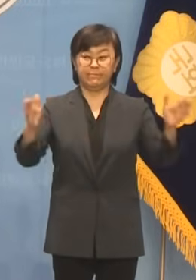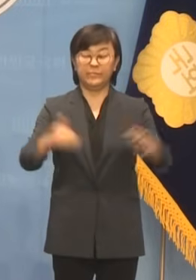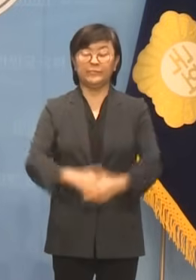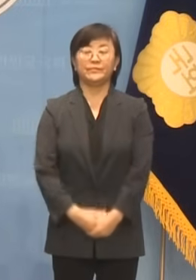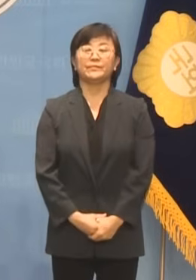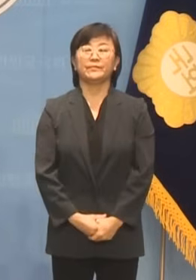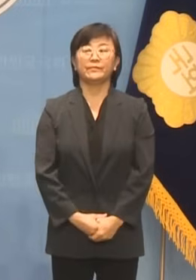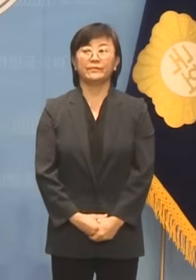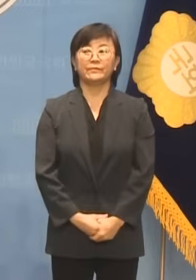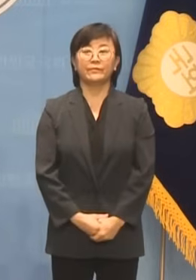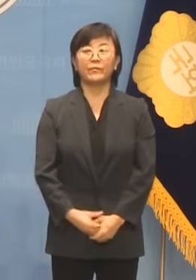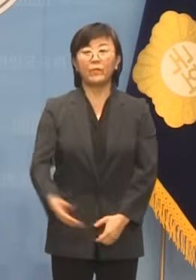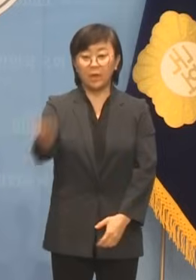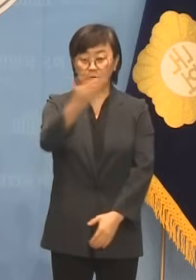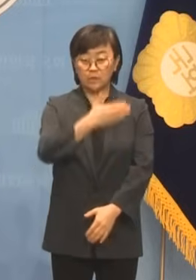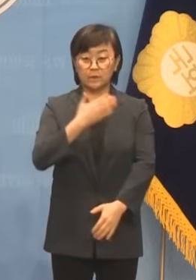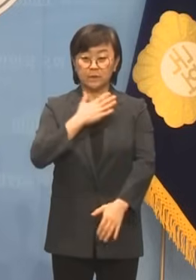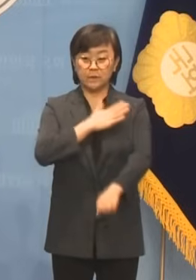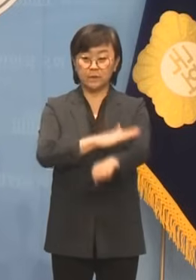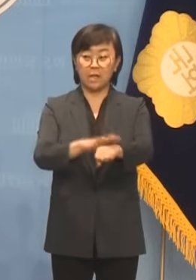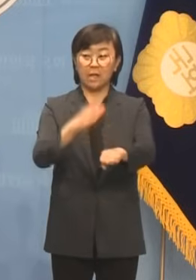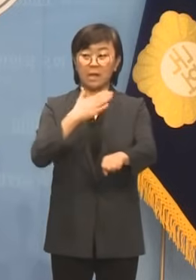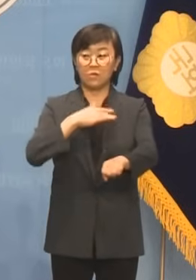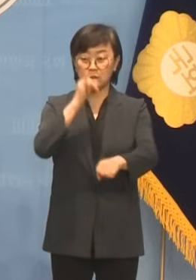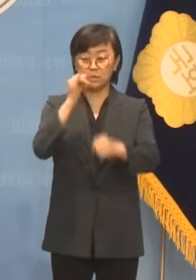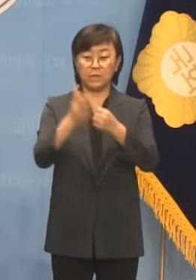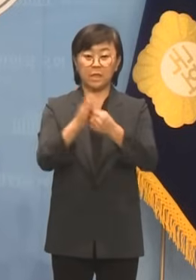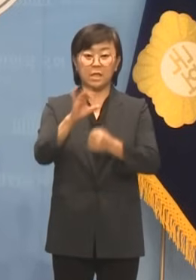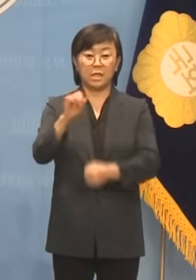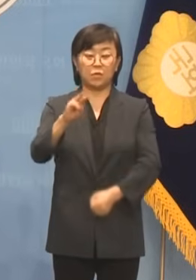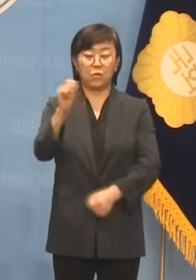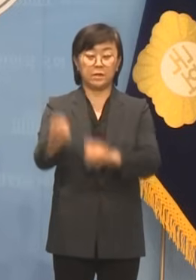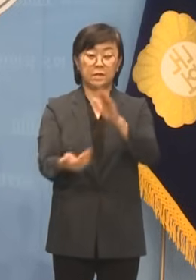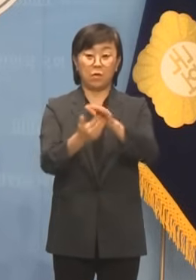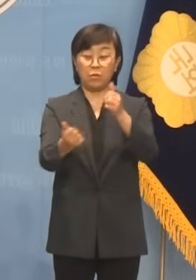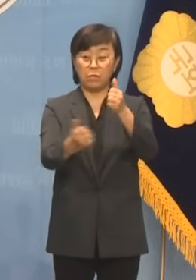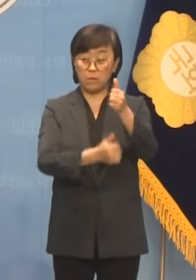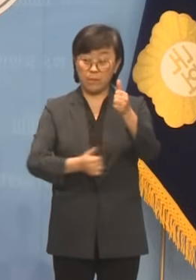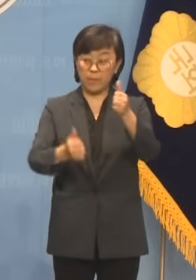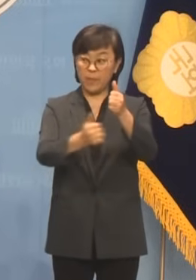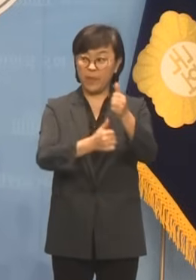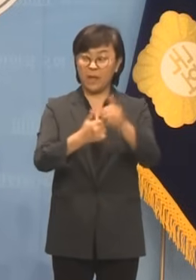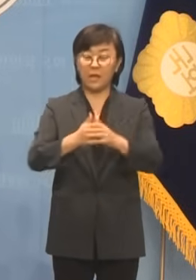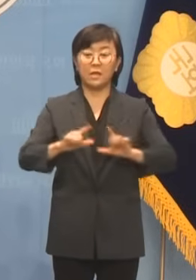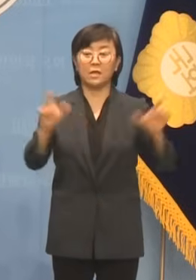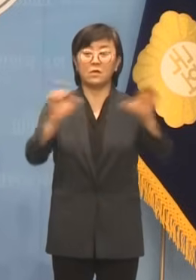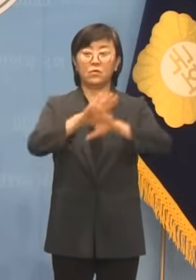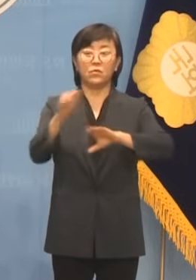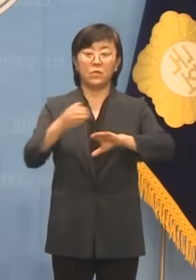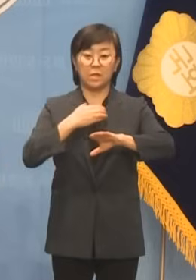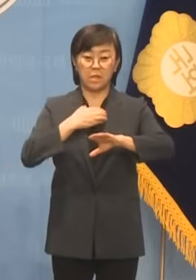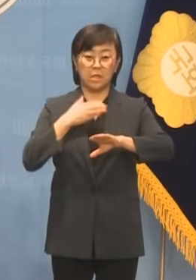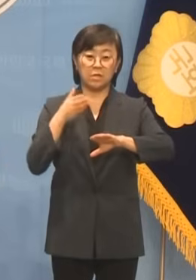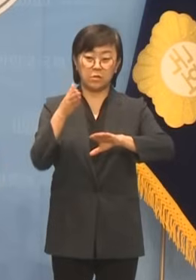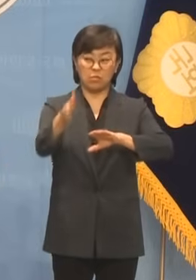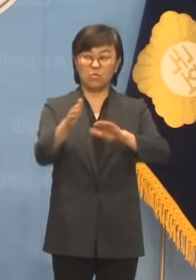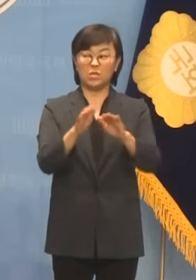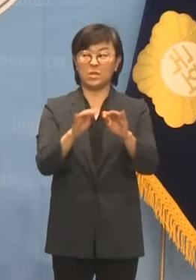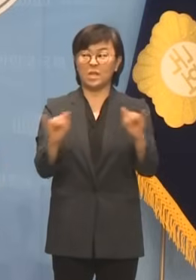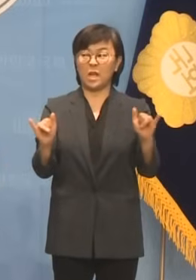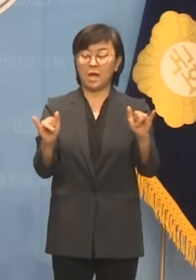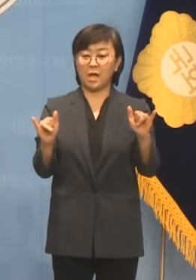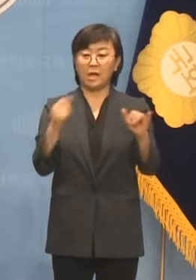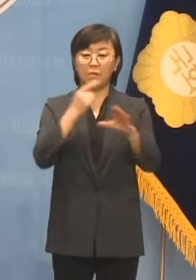하겠습니다. 여러분 잘 아시겠지만 이동학 전 최고위원은 기후위기 관련 전문가이자